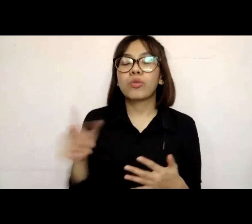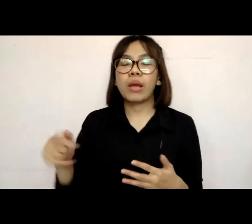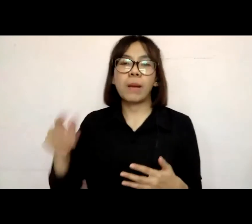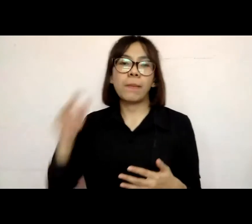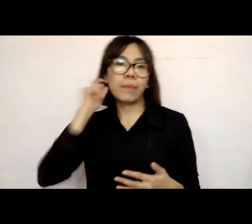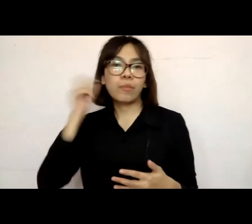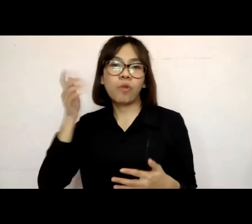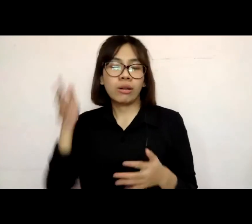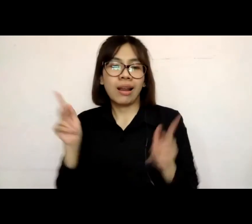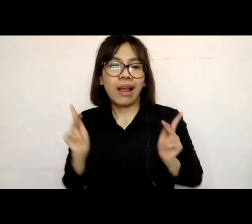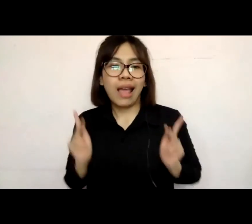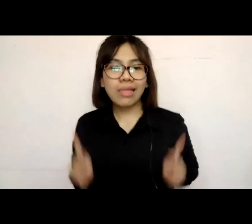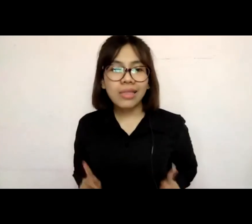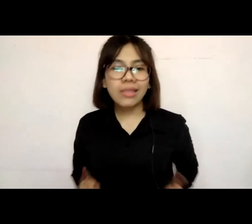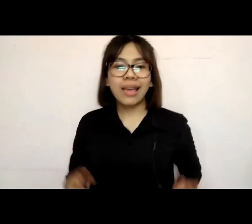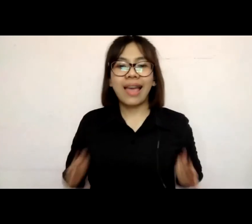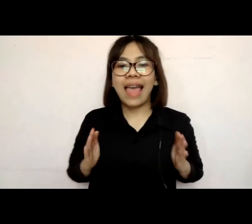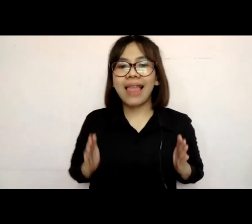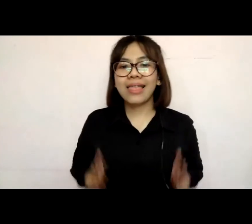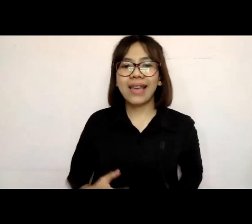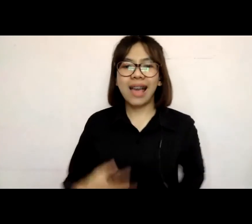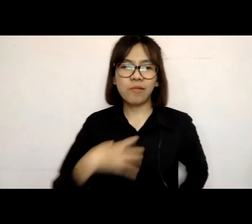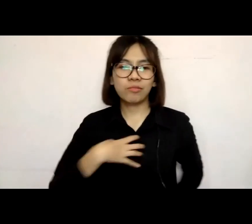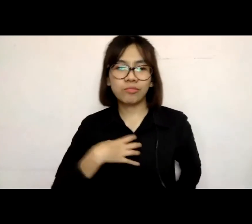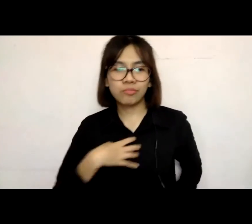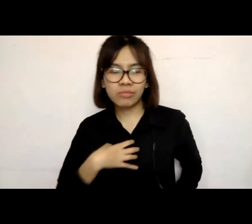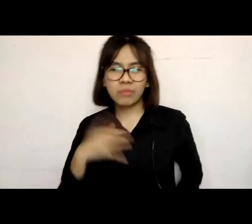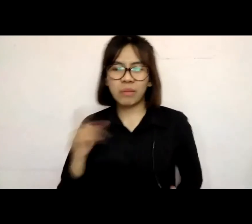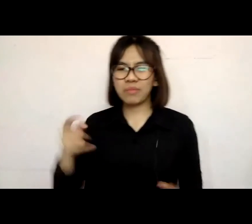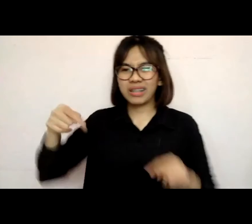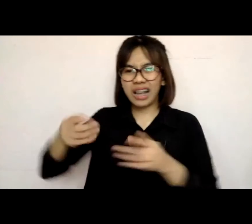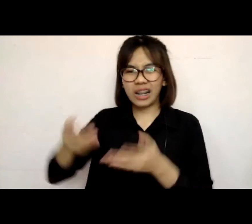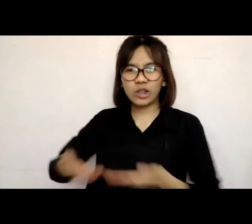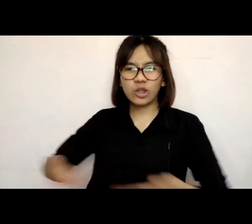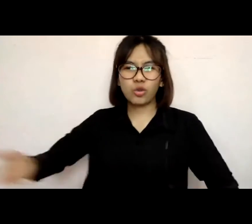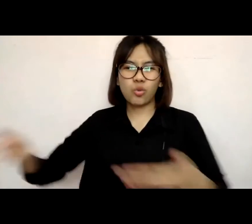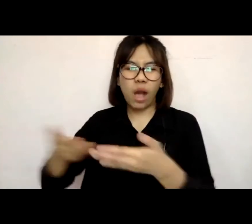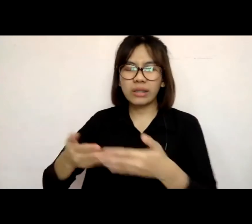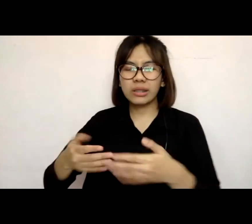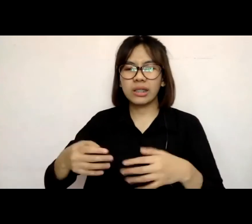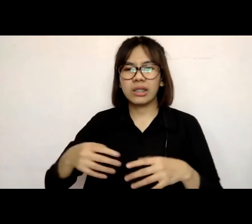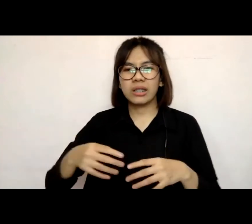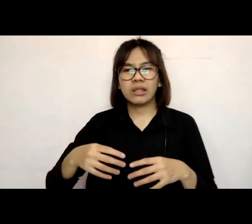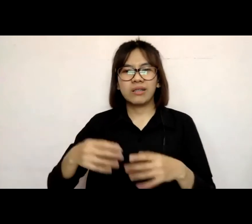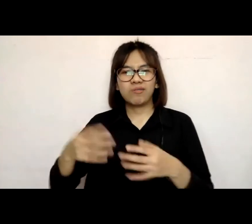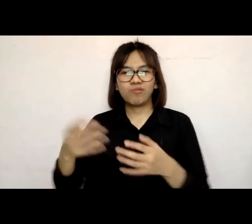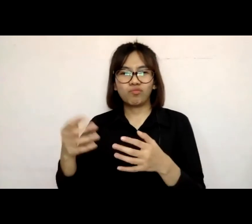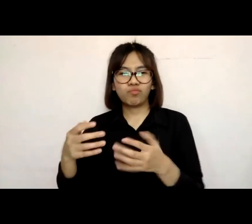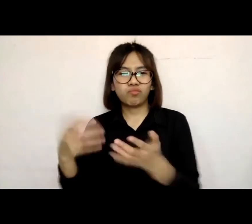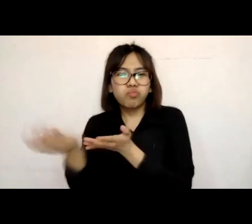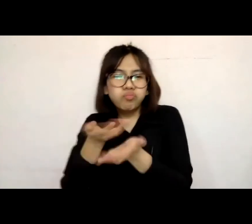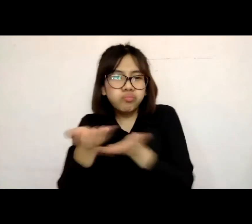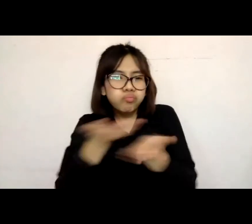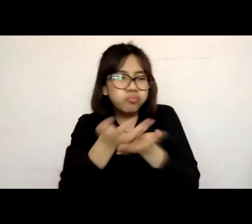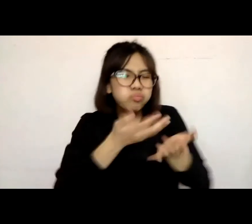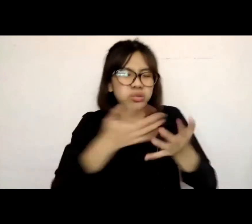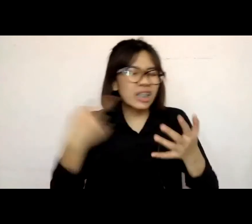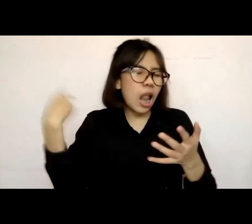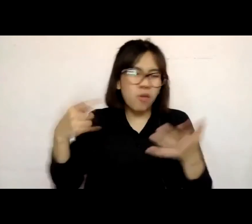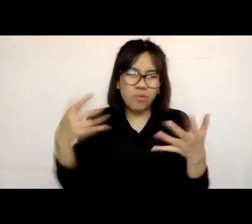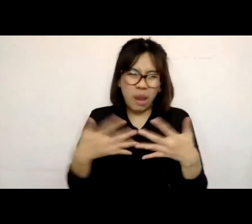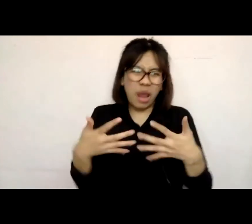mendasari kepada responsif gender gitu ya. Tadi sudah disampaikan oleh anak-anak